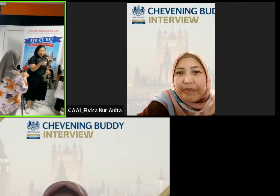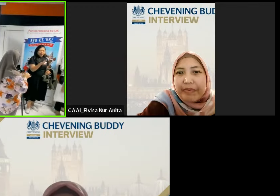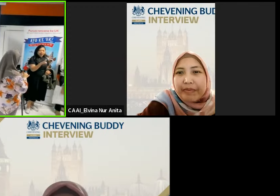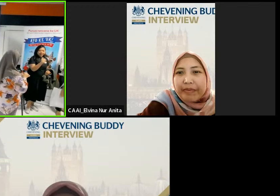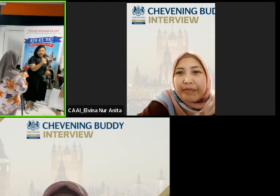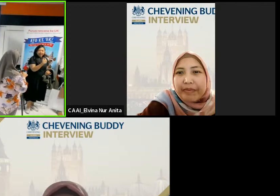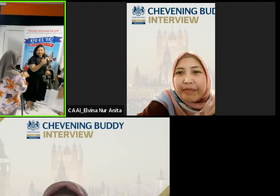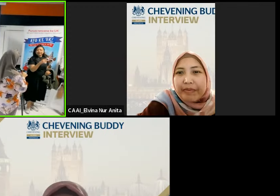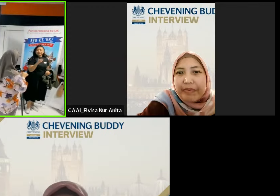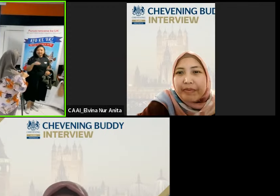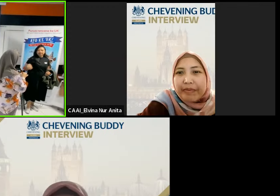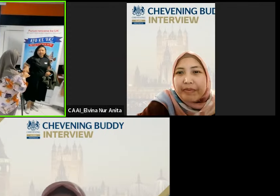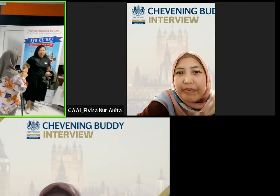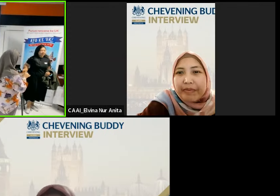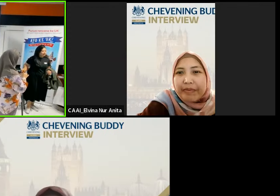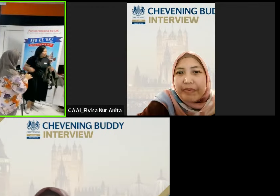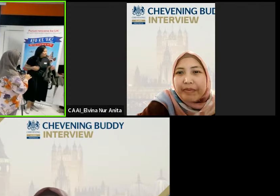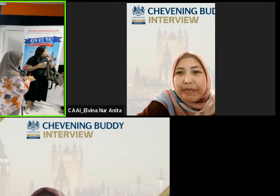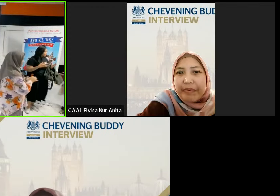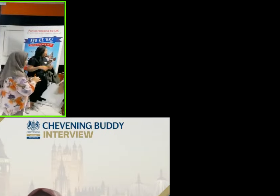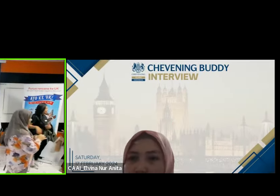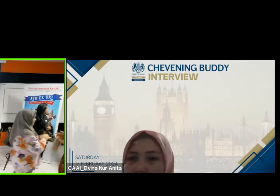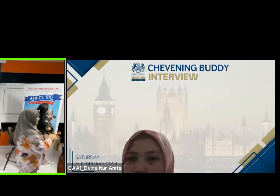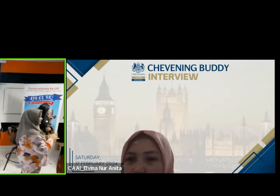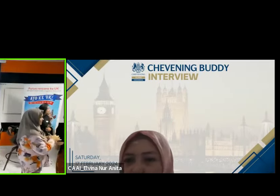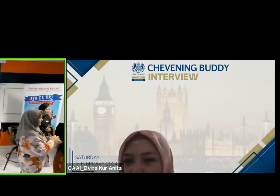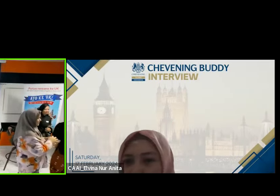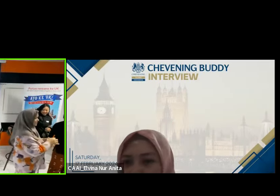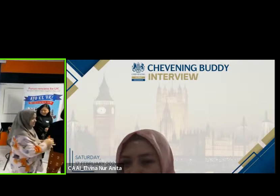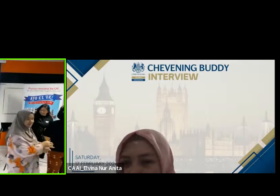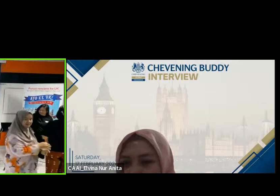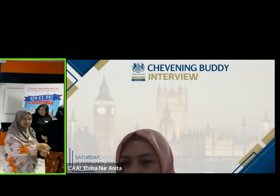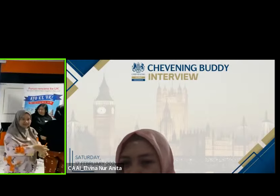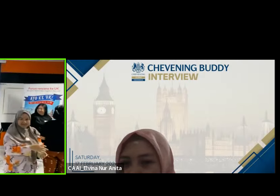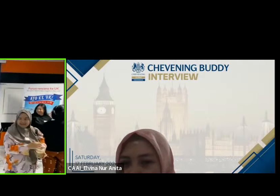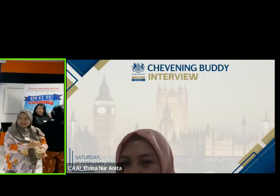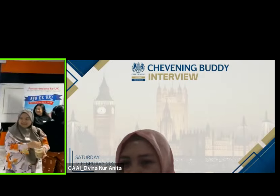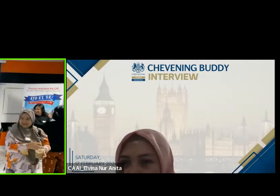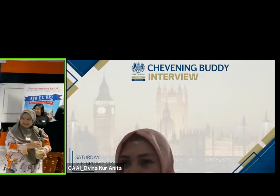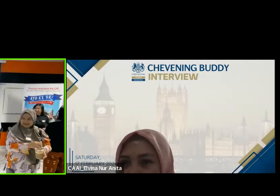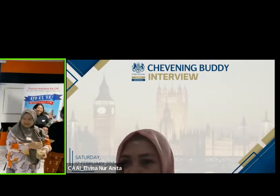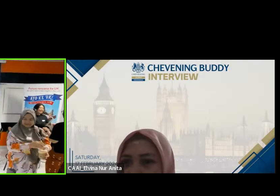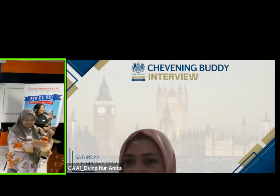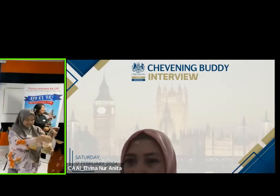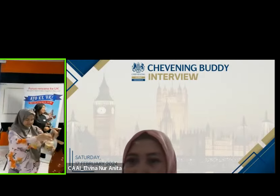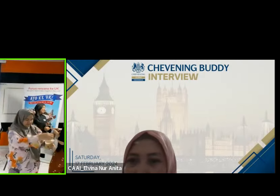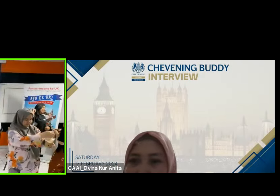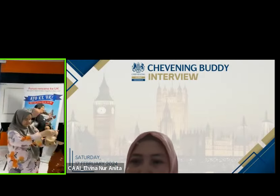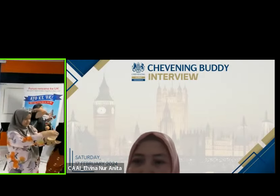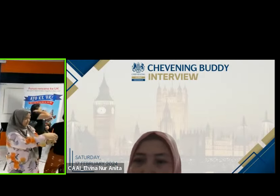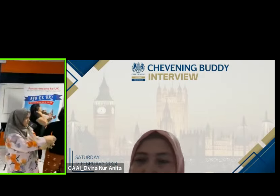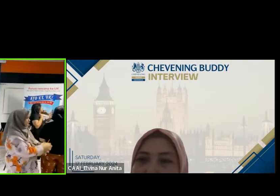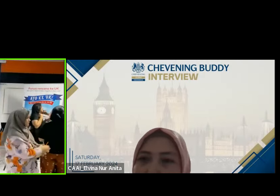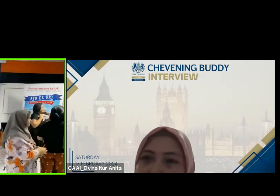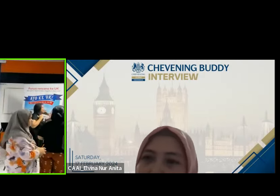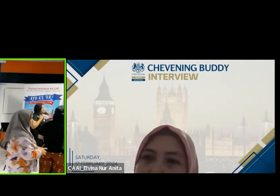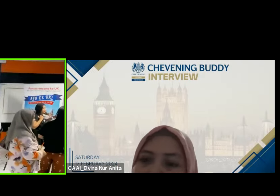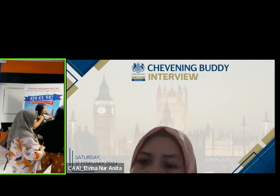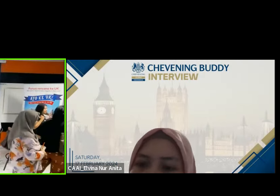ya m aku di mana Halo Kak izin Kak tolong Boh